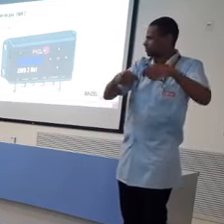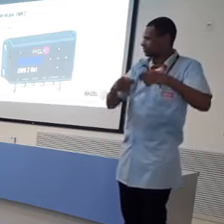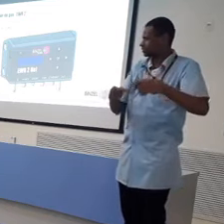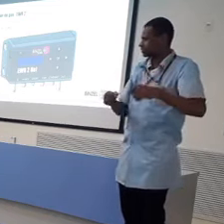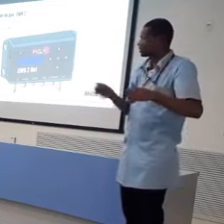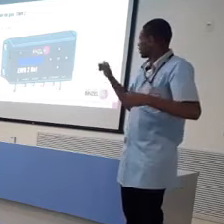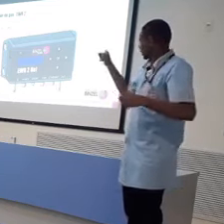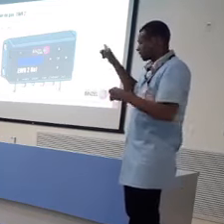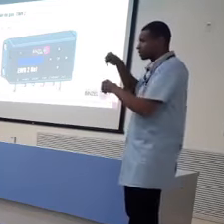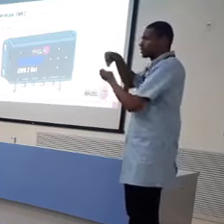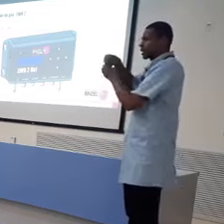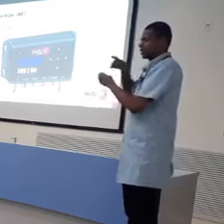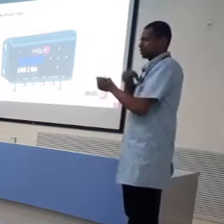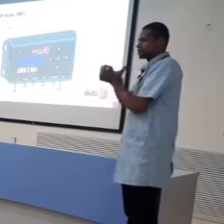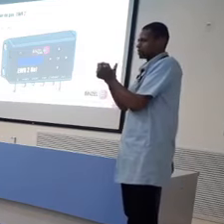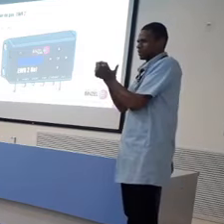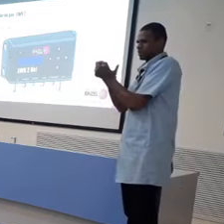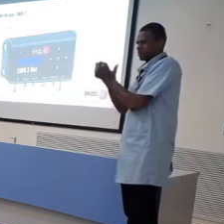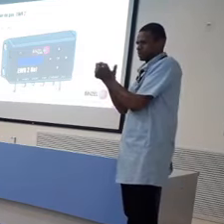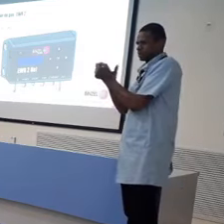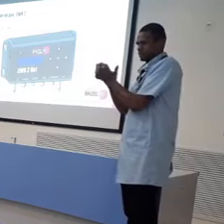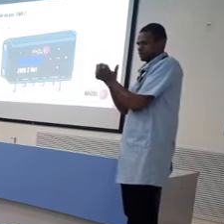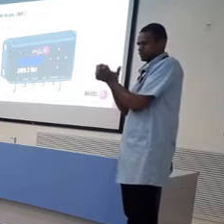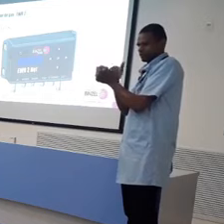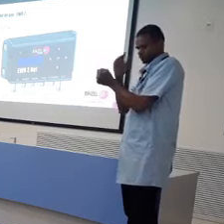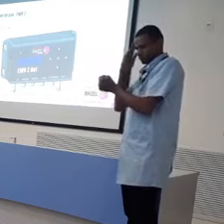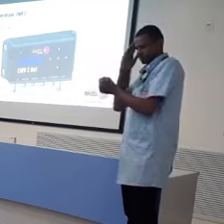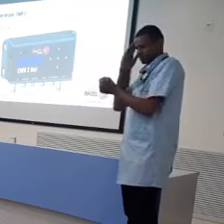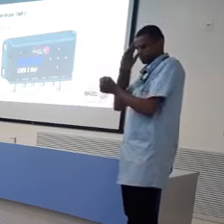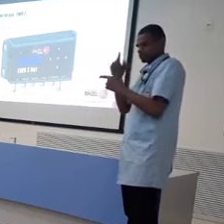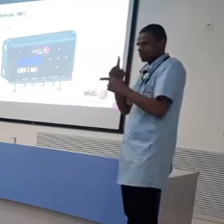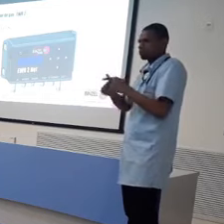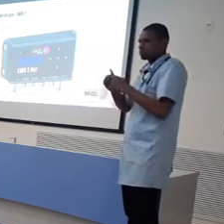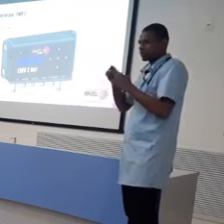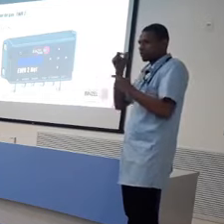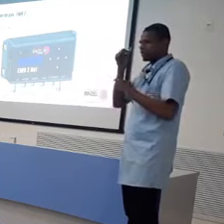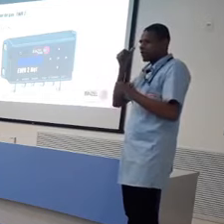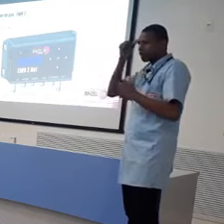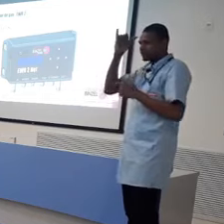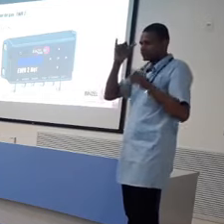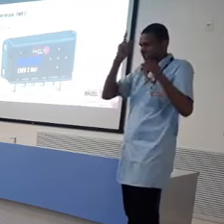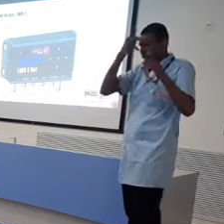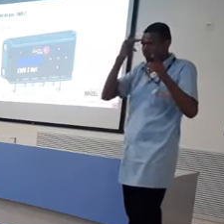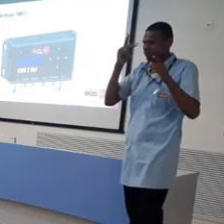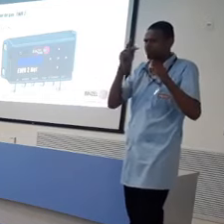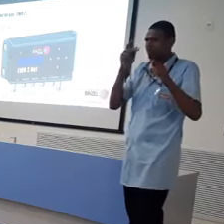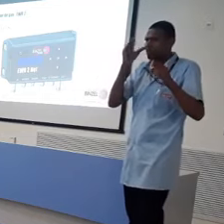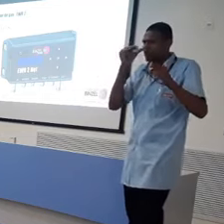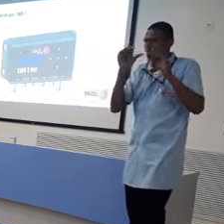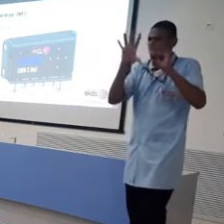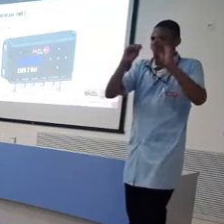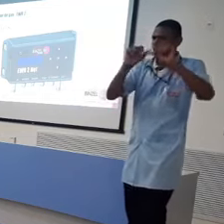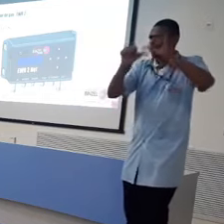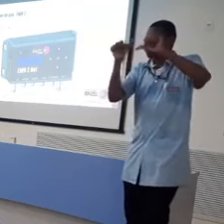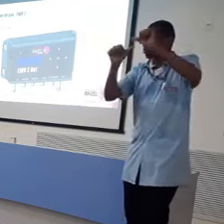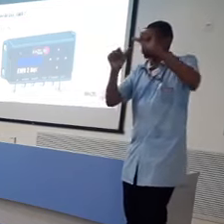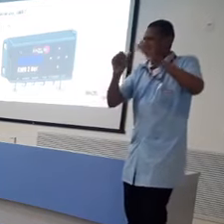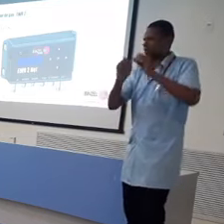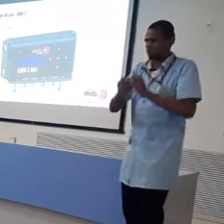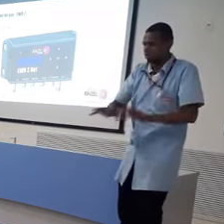senha nele. Ele vai depois do regulador. Então o cara instalou, colocou a senha, só ele